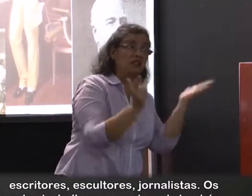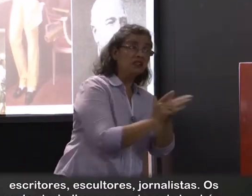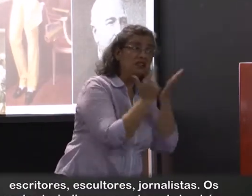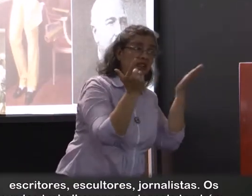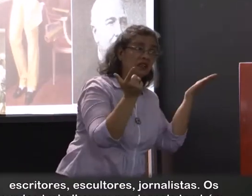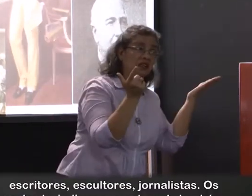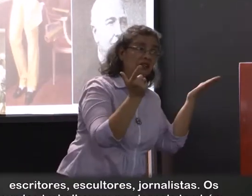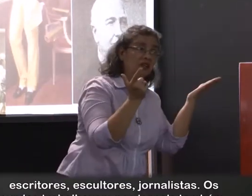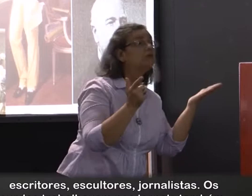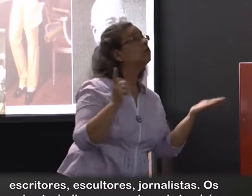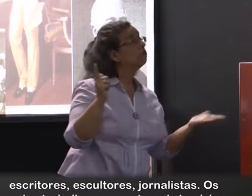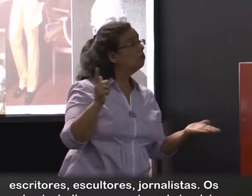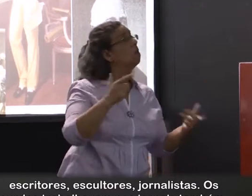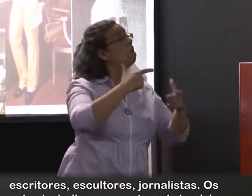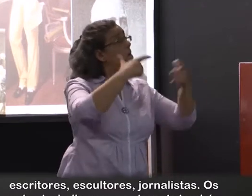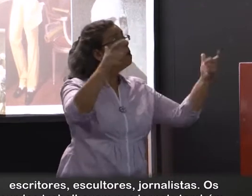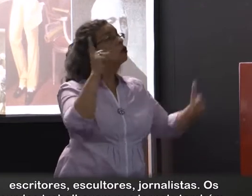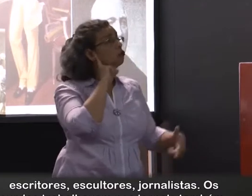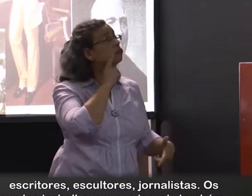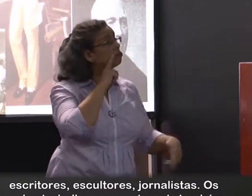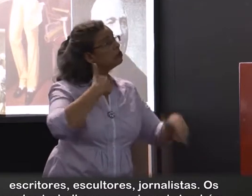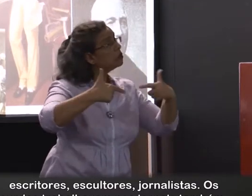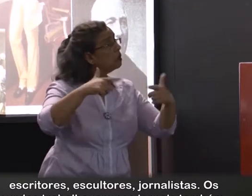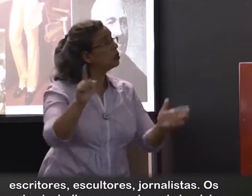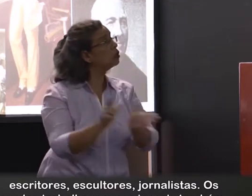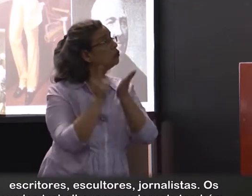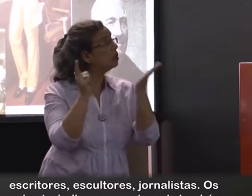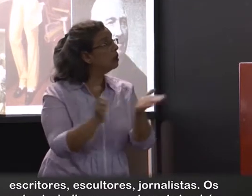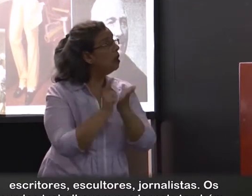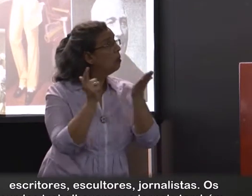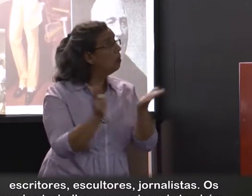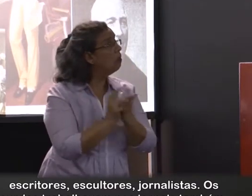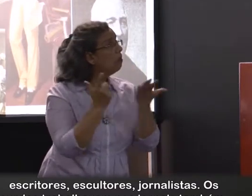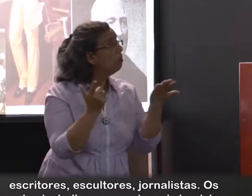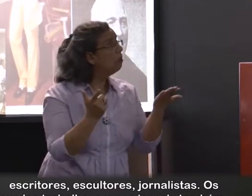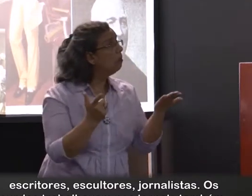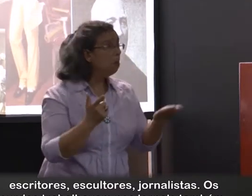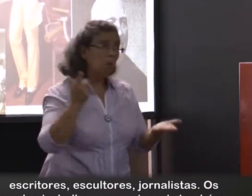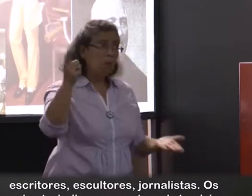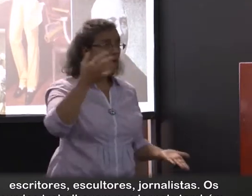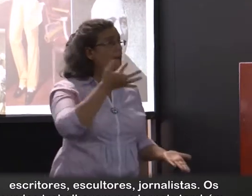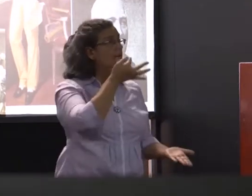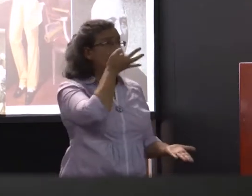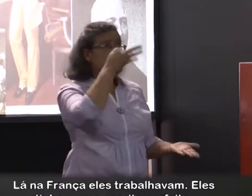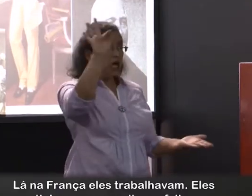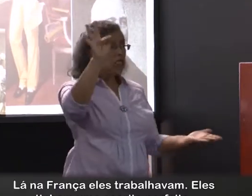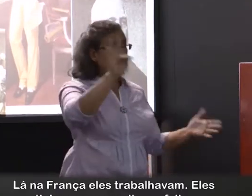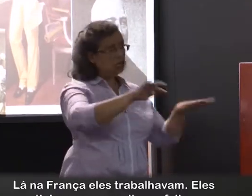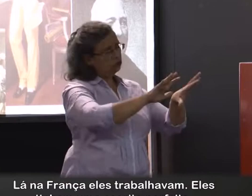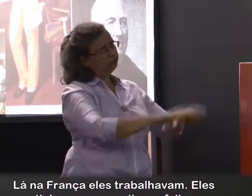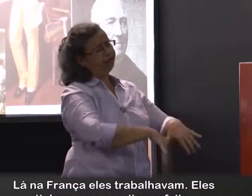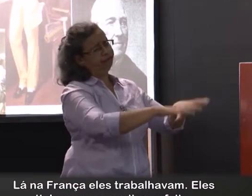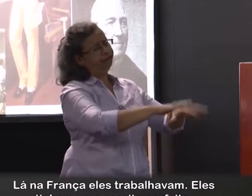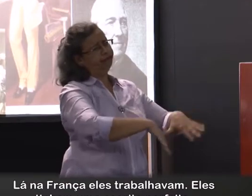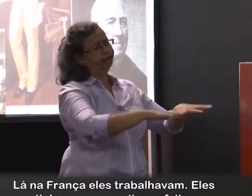escritores, escultores, jornalistas. Os surdos trabalhavam no jornal também, né? Lá na França,